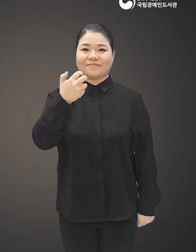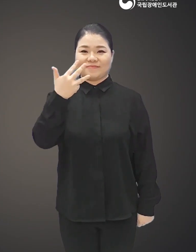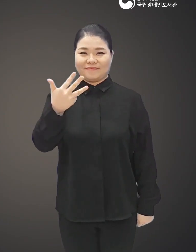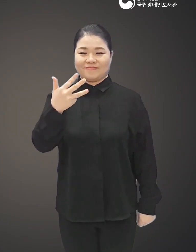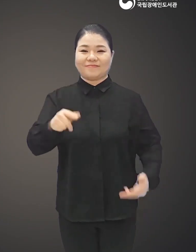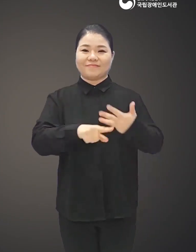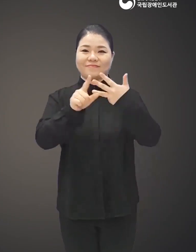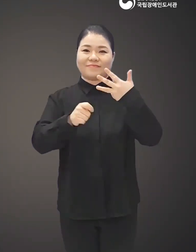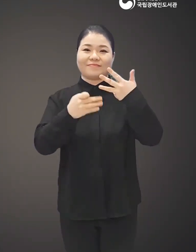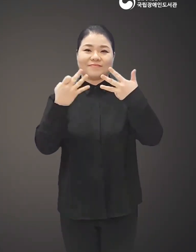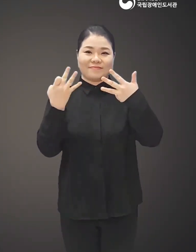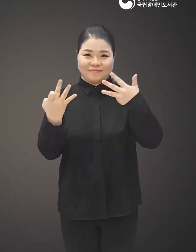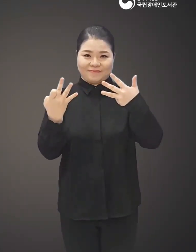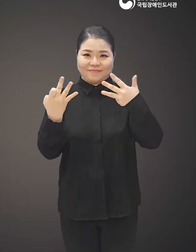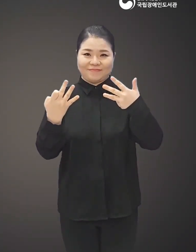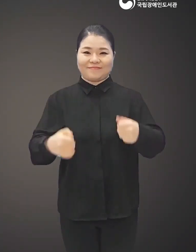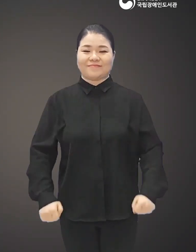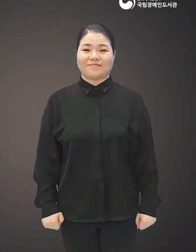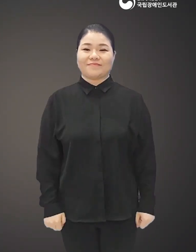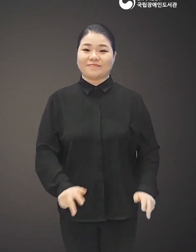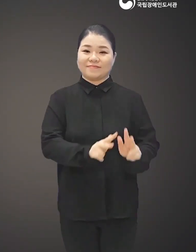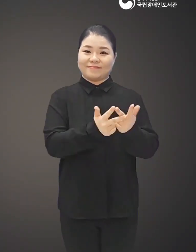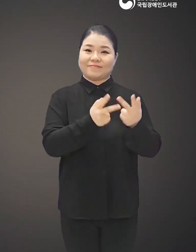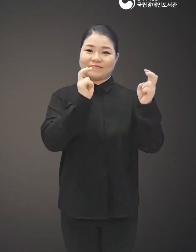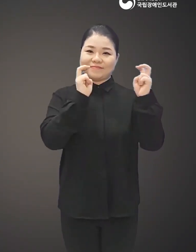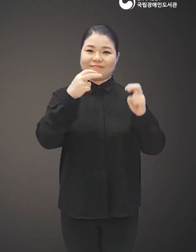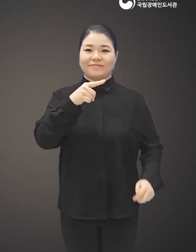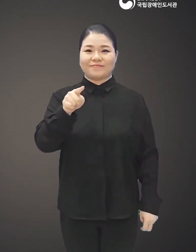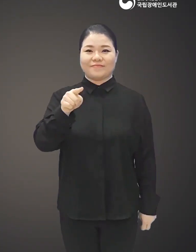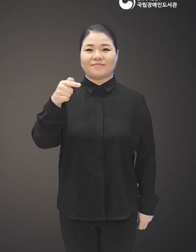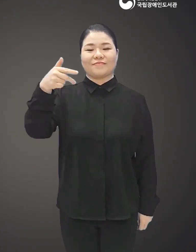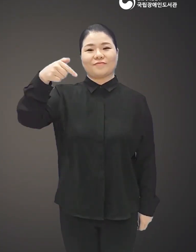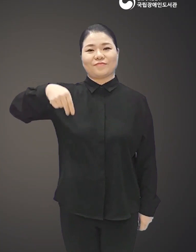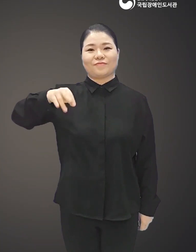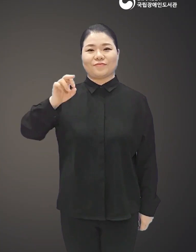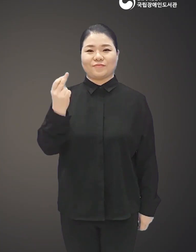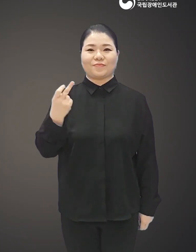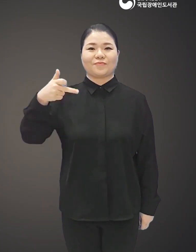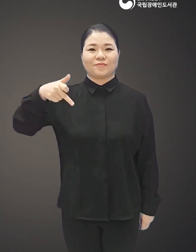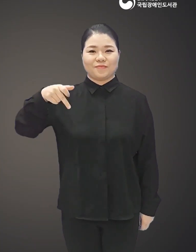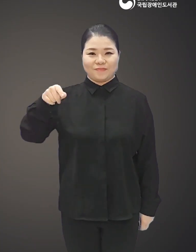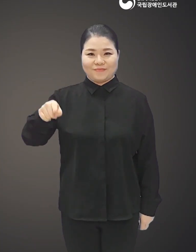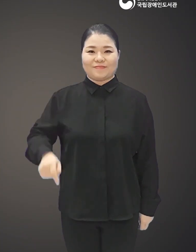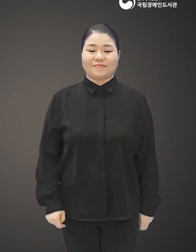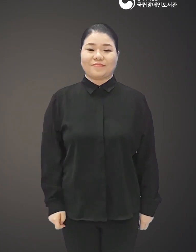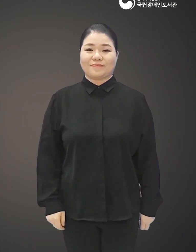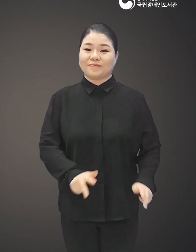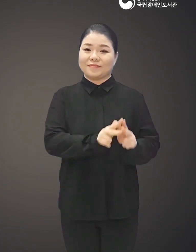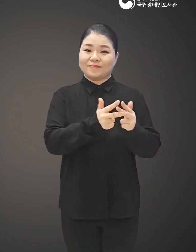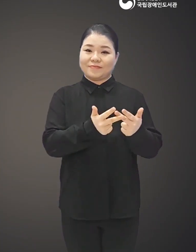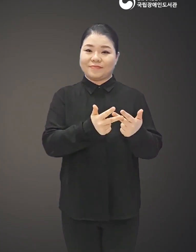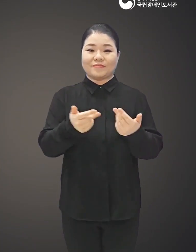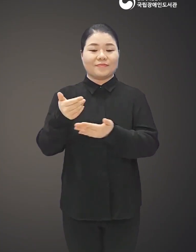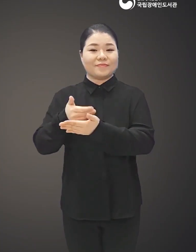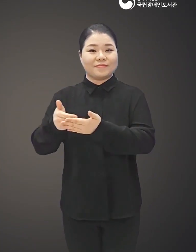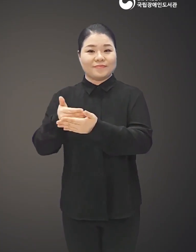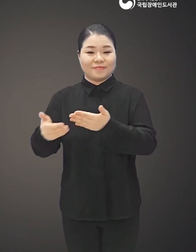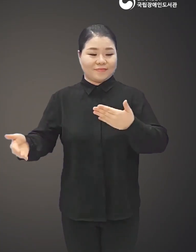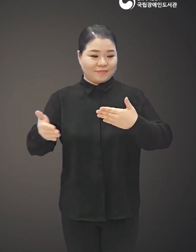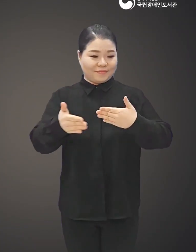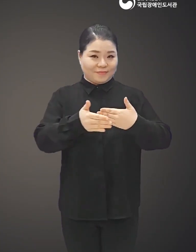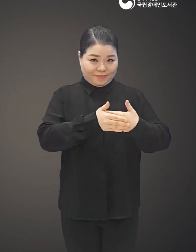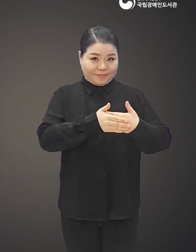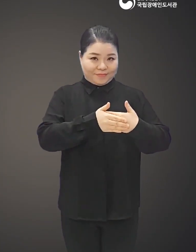1978년 8월 14일 잡지사 더 뉴요커에 실린 장자크 상배의 첫 작품.